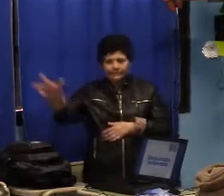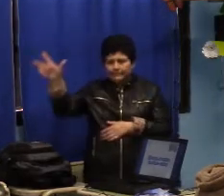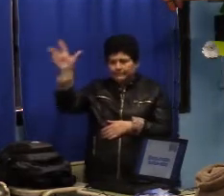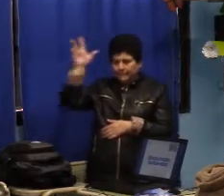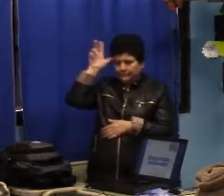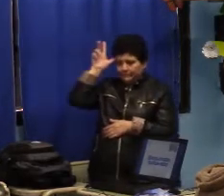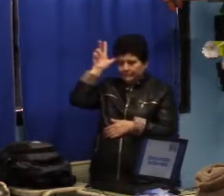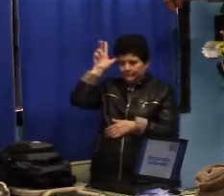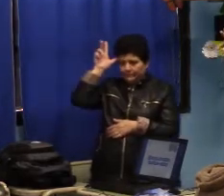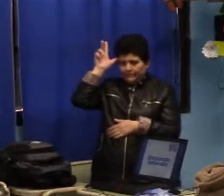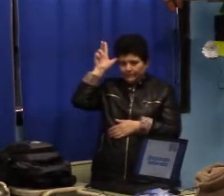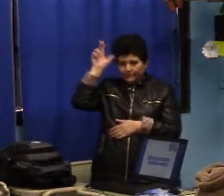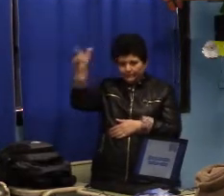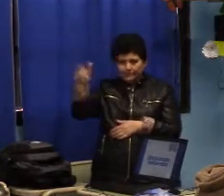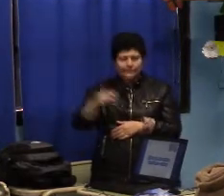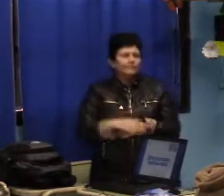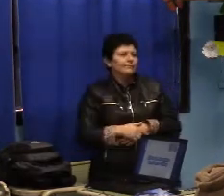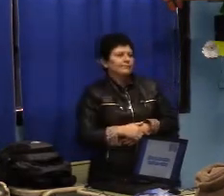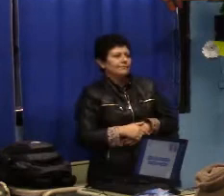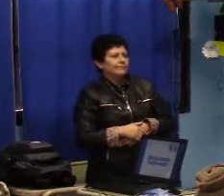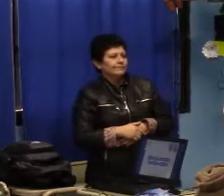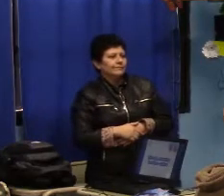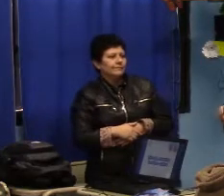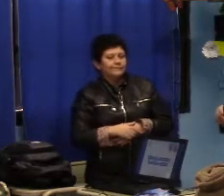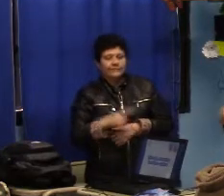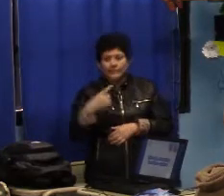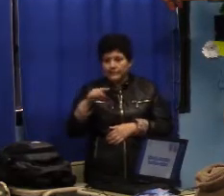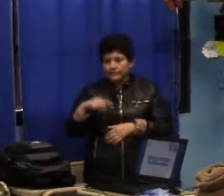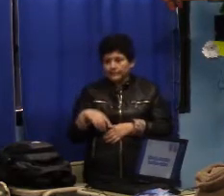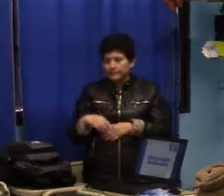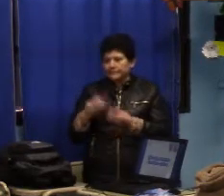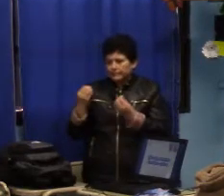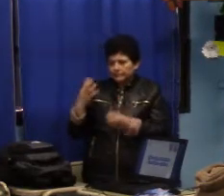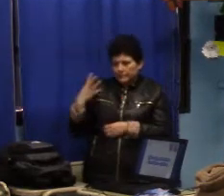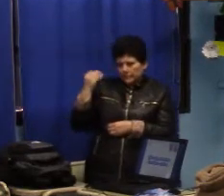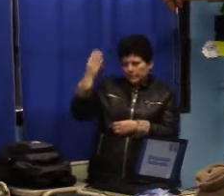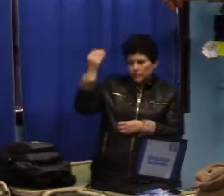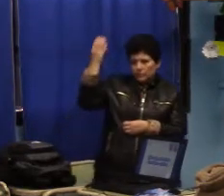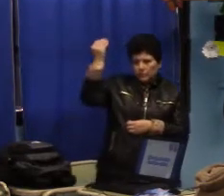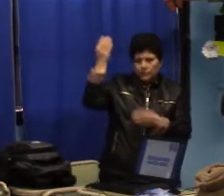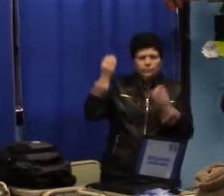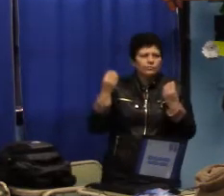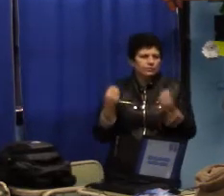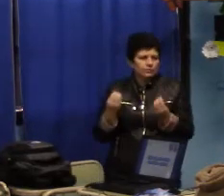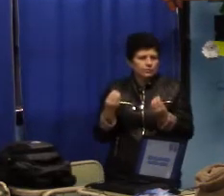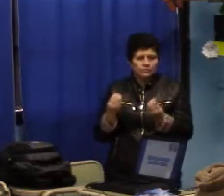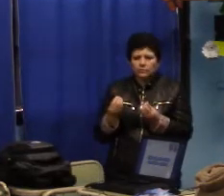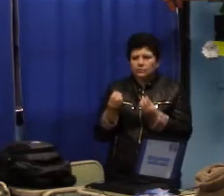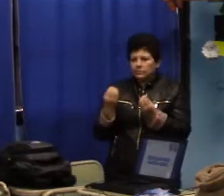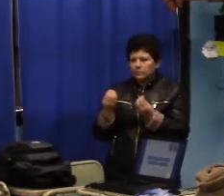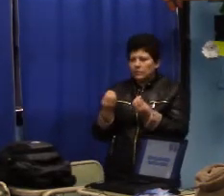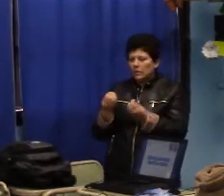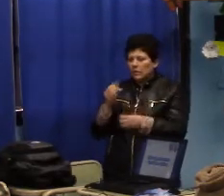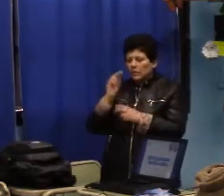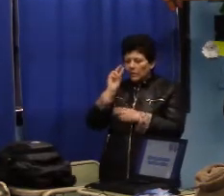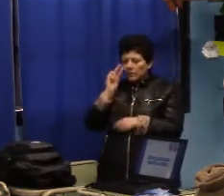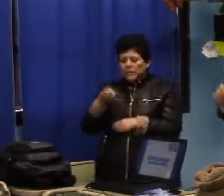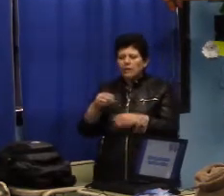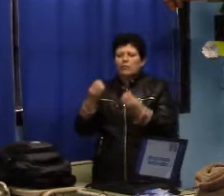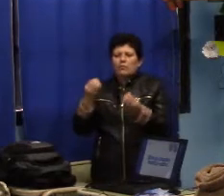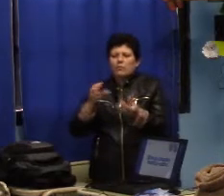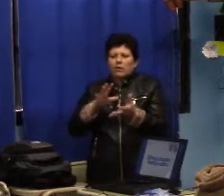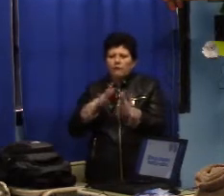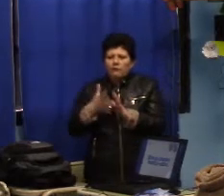8, pero muchas veces medíamos en cantidad y no